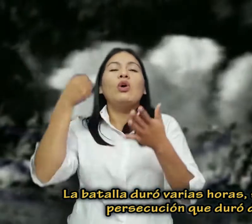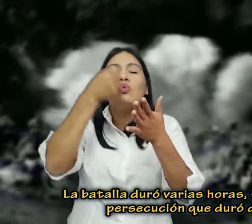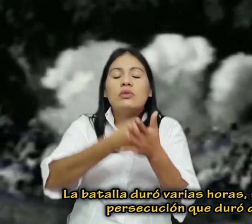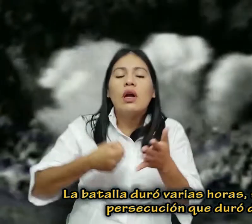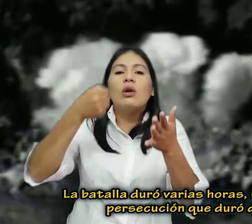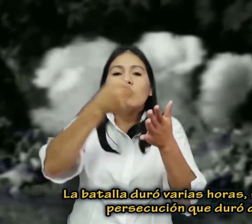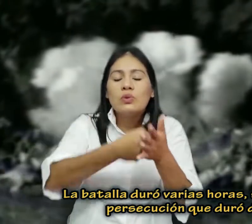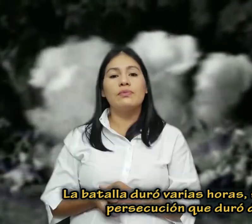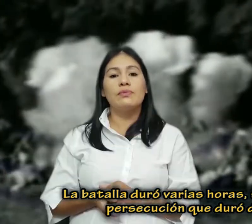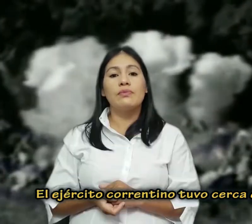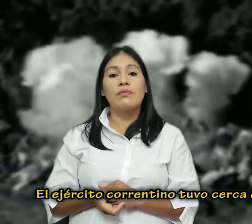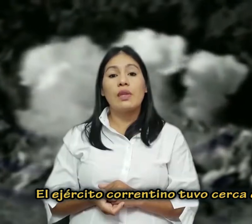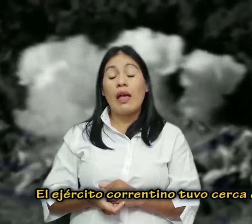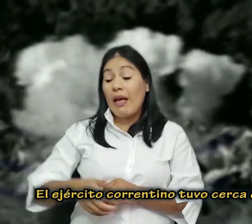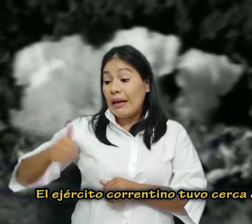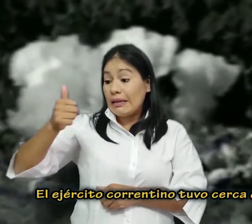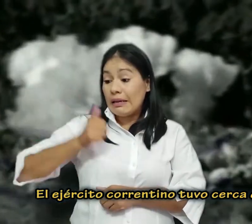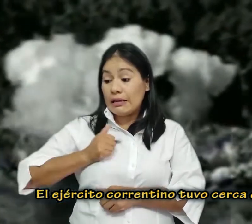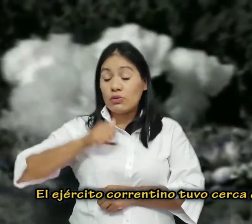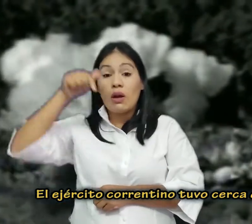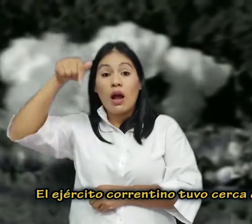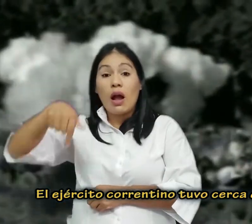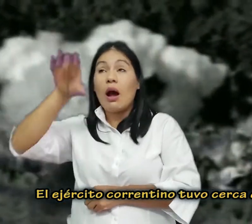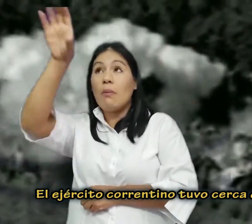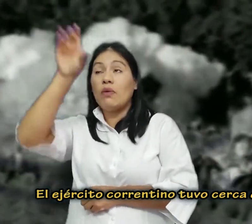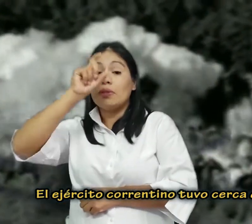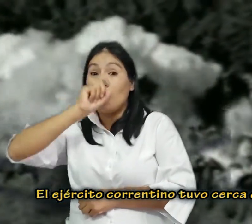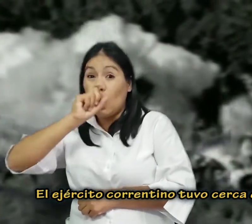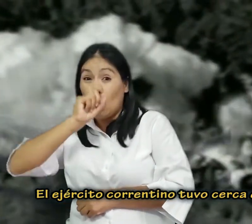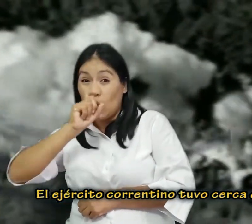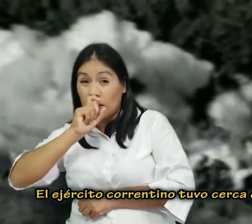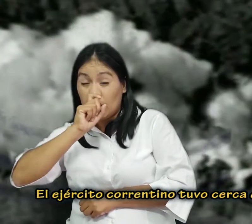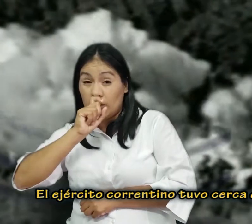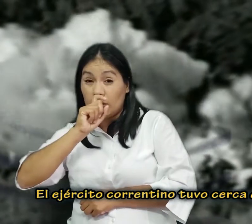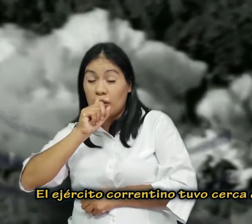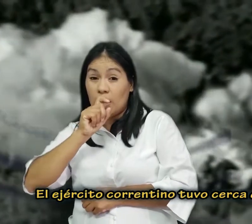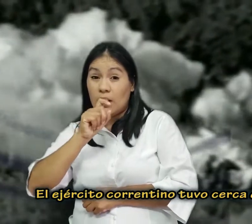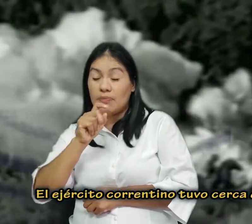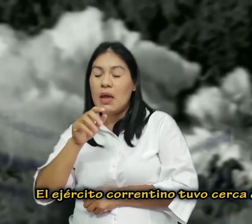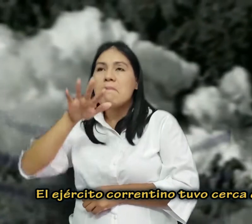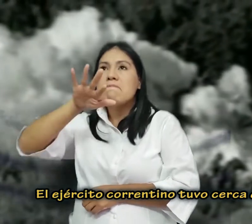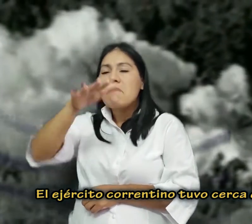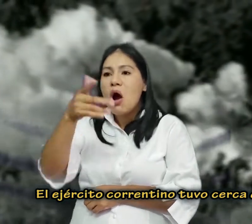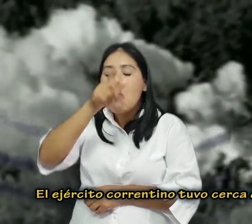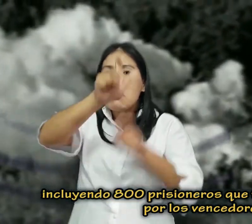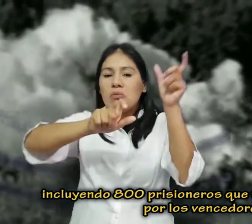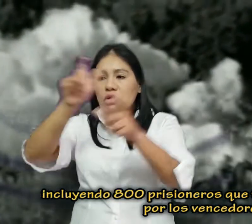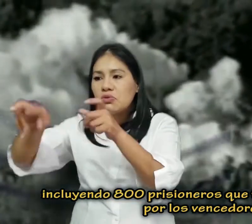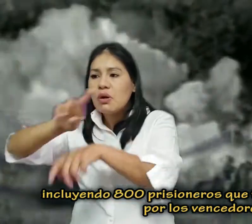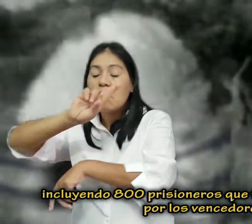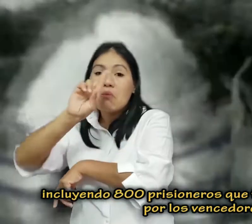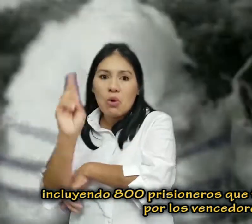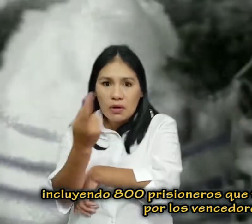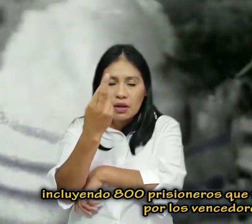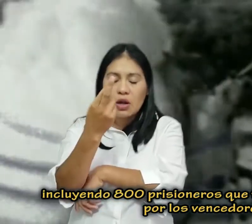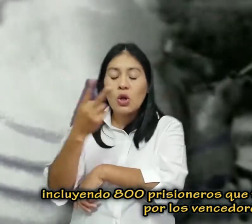El ejército correntino tuvo cerca de 2.000 muertos, incluyendo